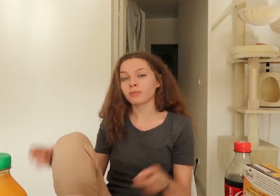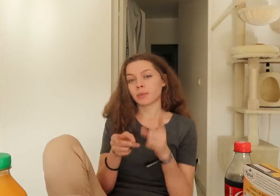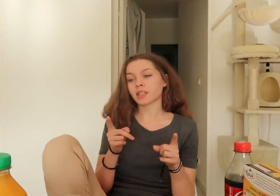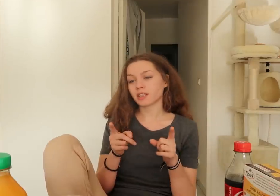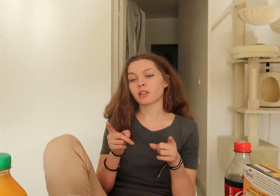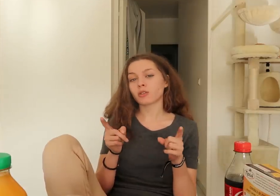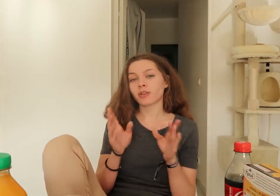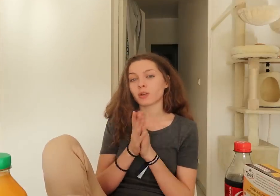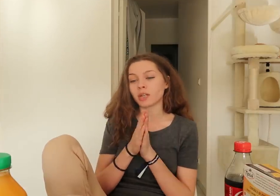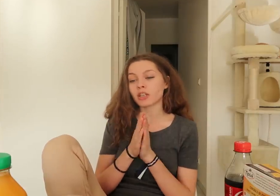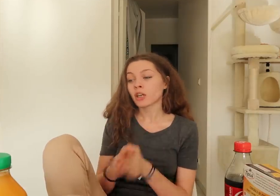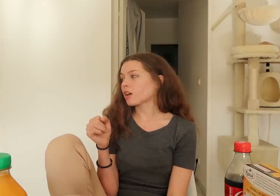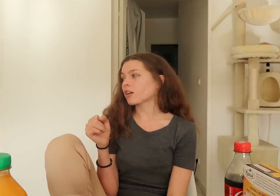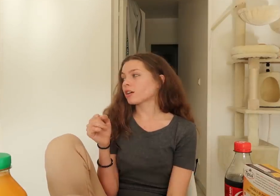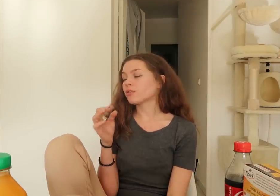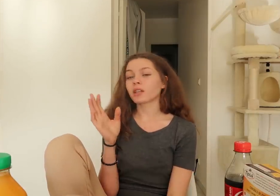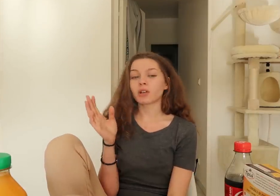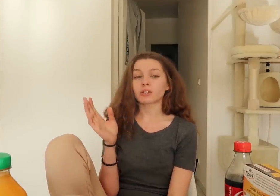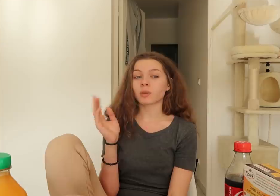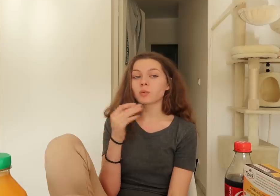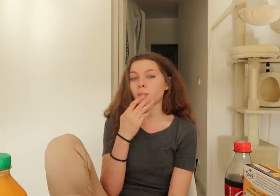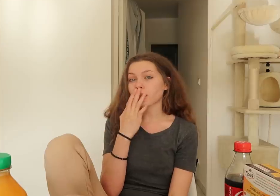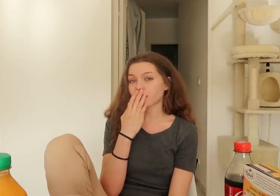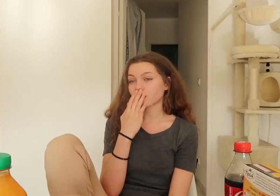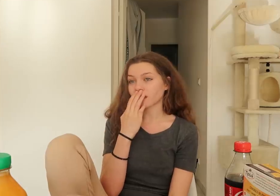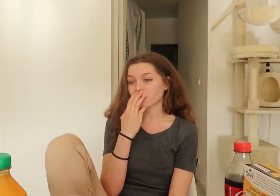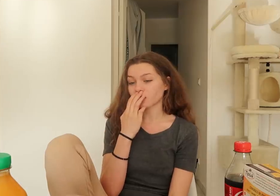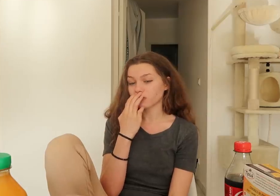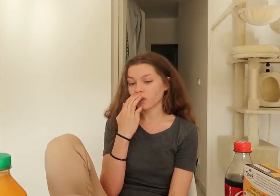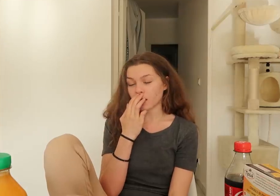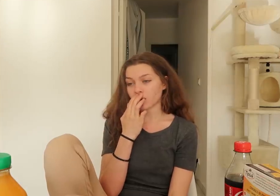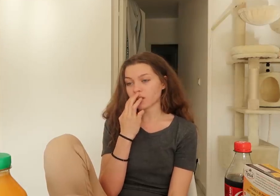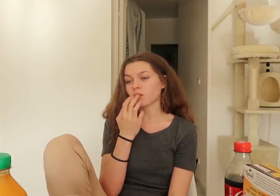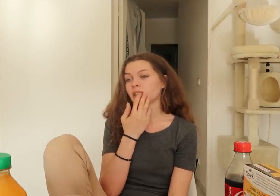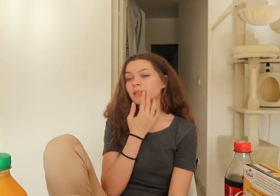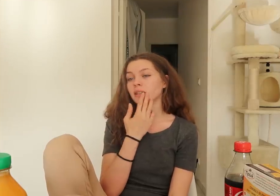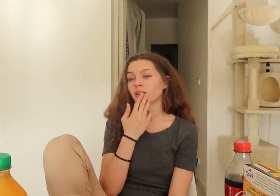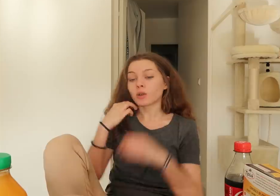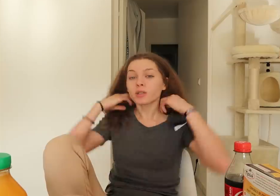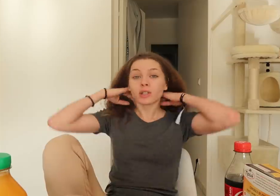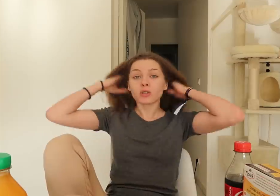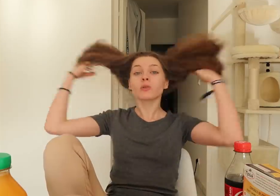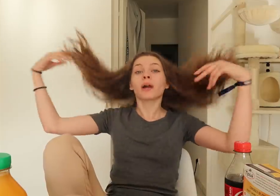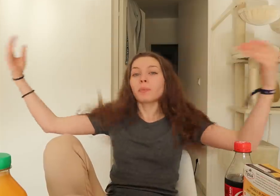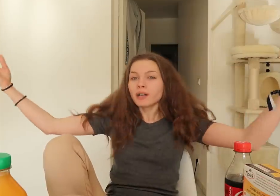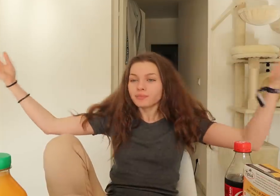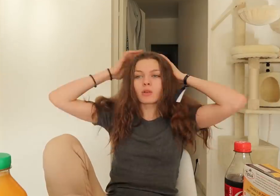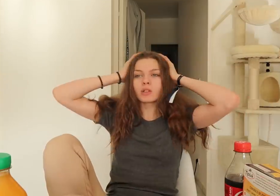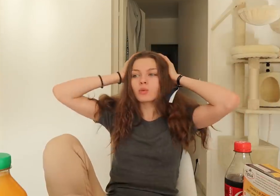c'est parti, je vais faire le ménage. Et vous allez voir que vraiment mon appart, c'est une catastrophe. Mais c'est aussi un côté dont les gens ne parlent pas, dans les